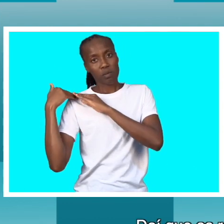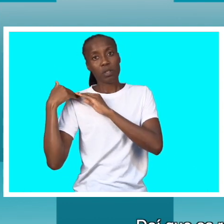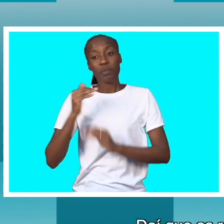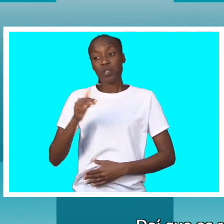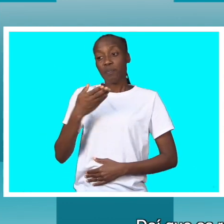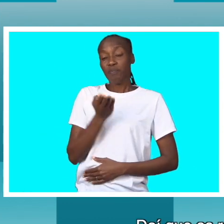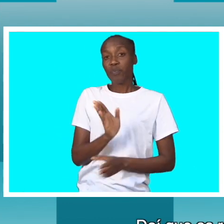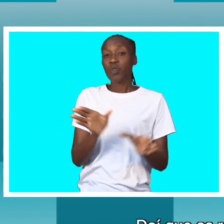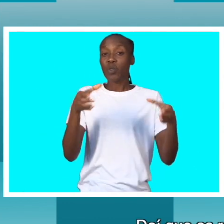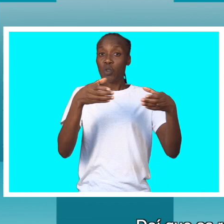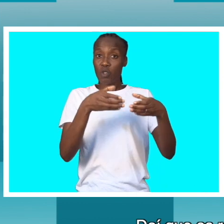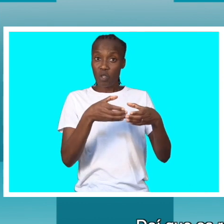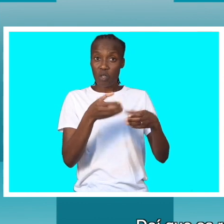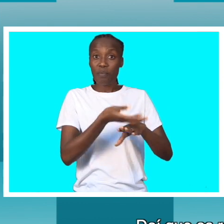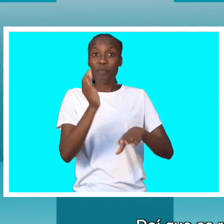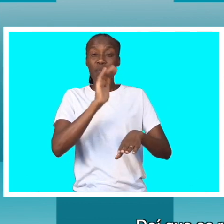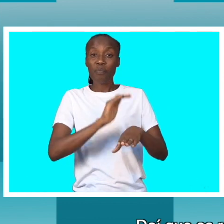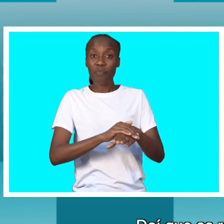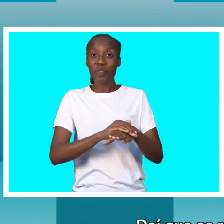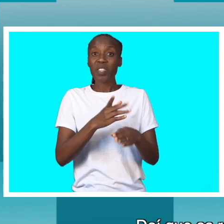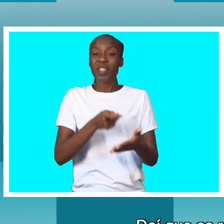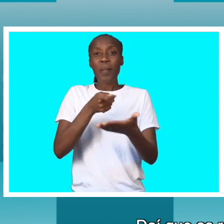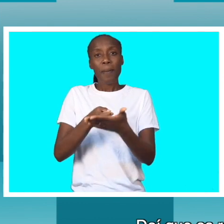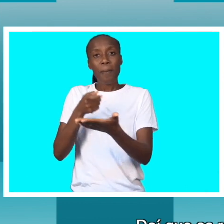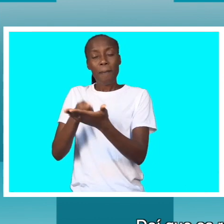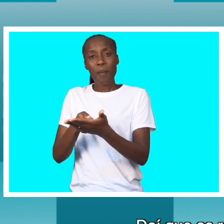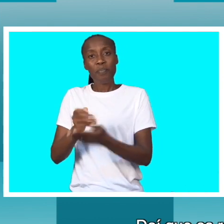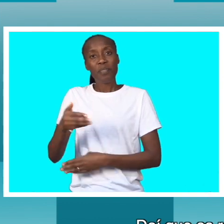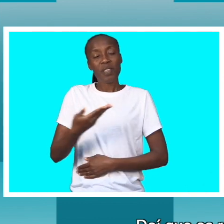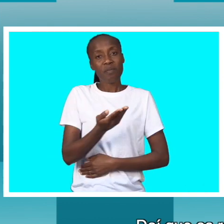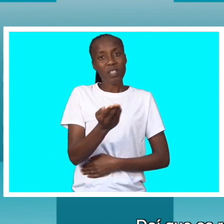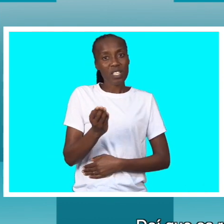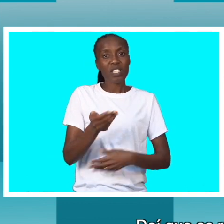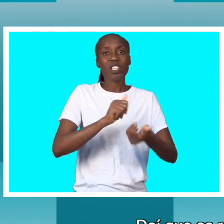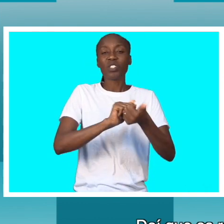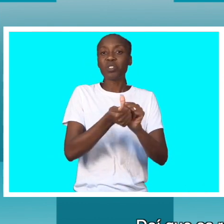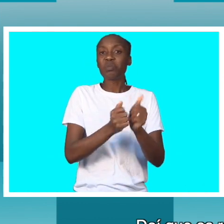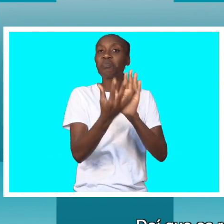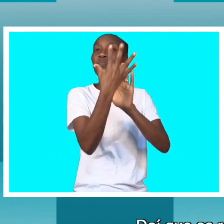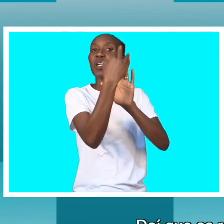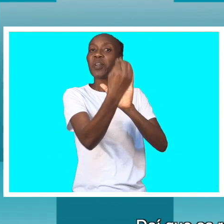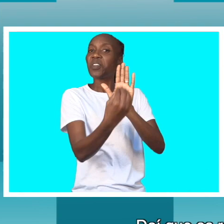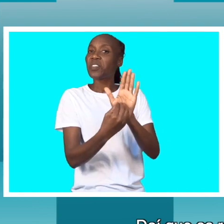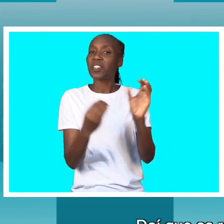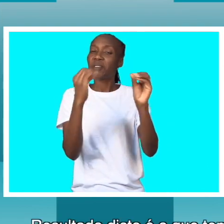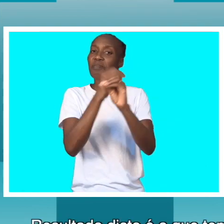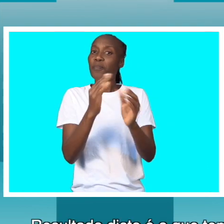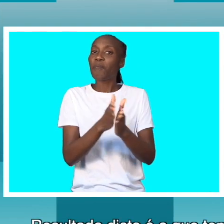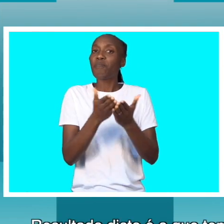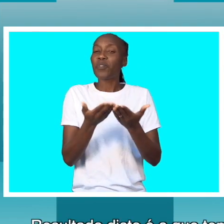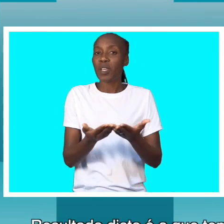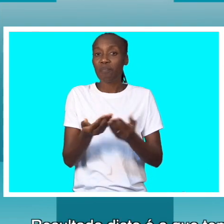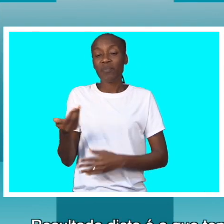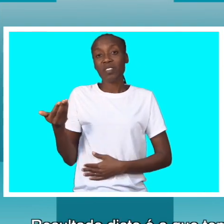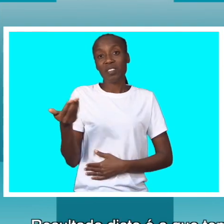os talentos, os recursos que são gastos nesses eventos, portanto, não têm fruto palpável. É